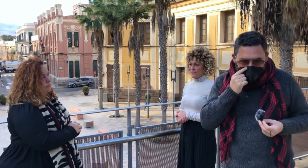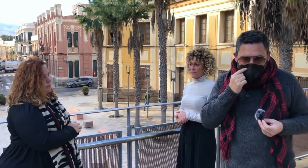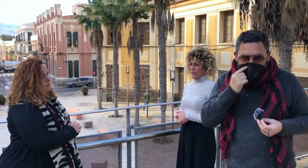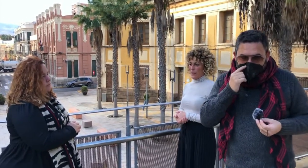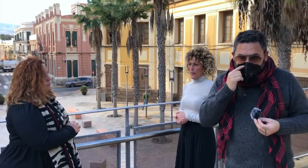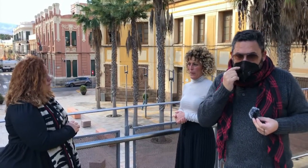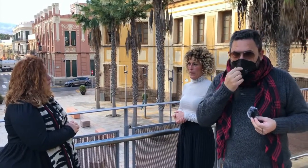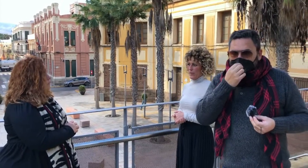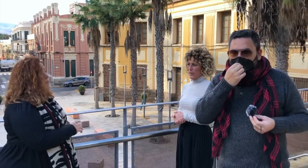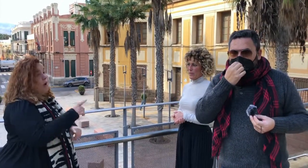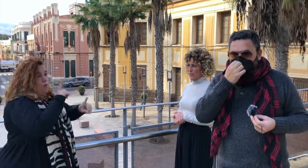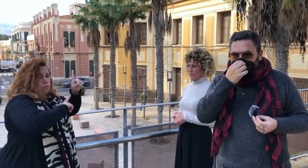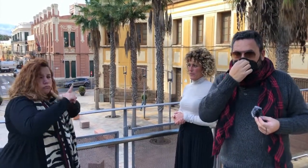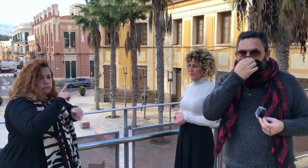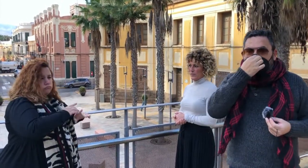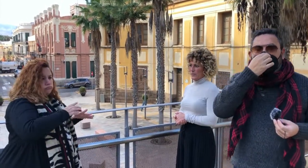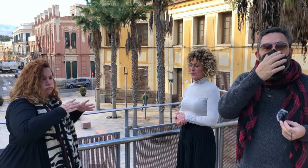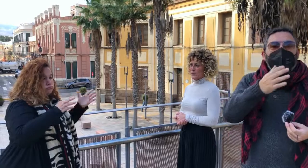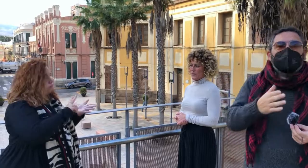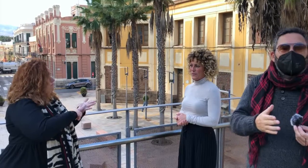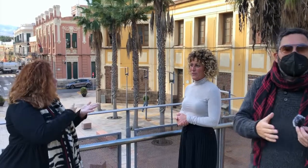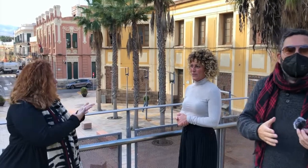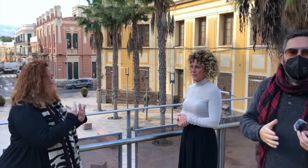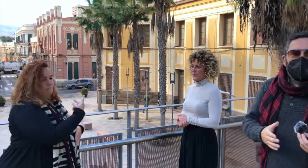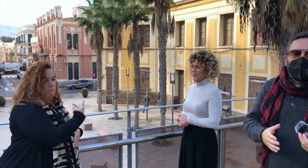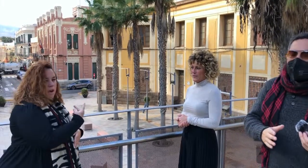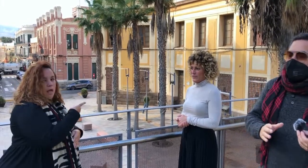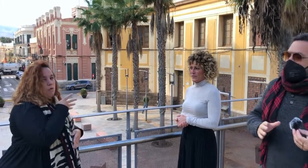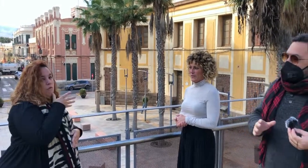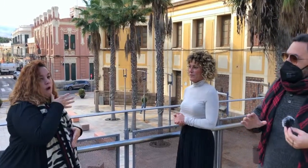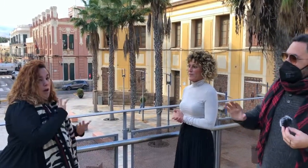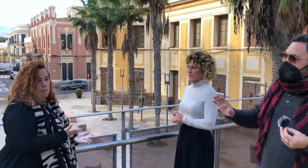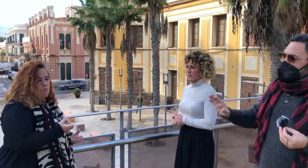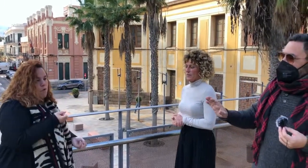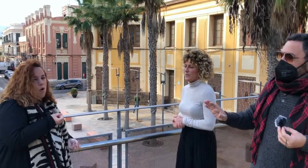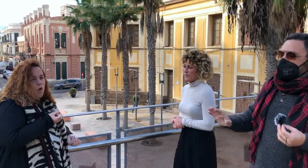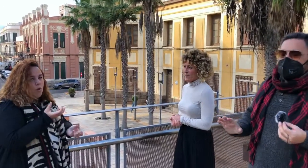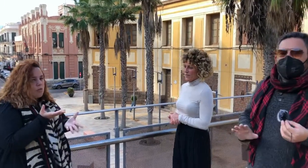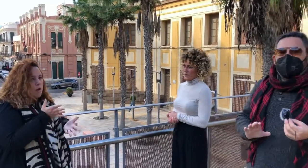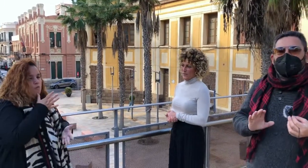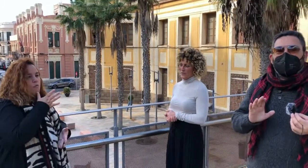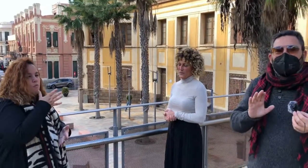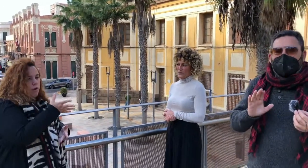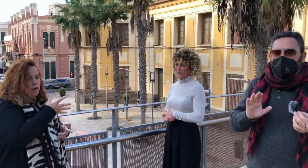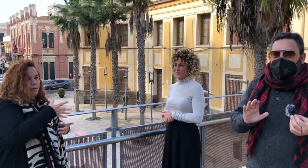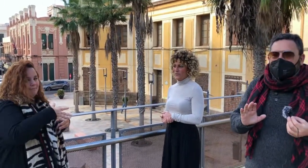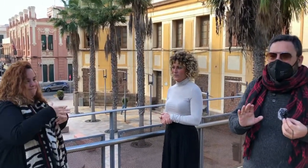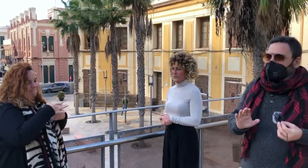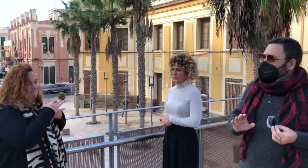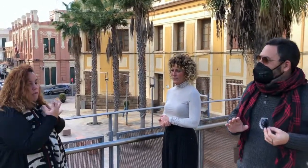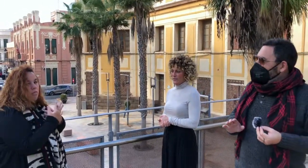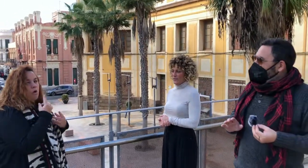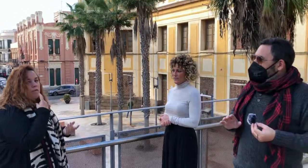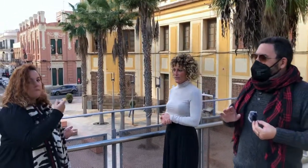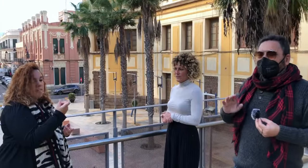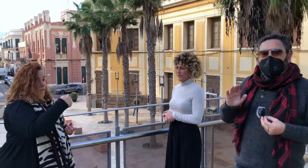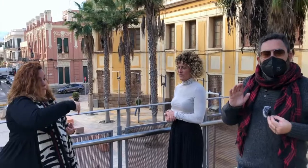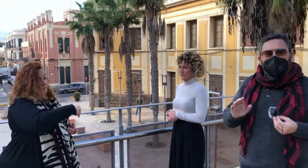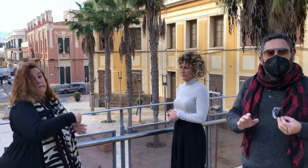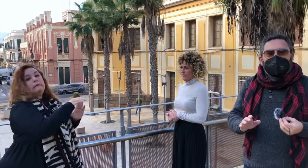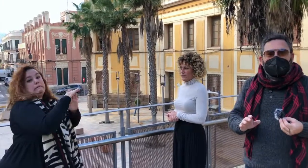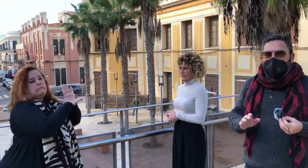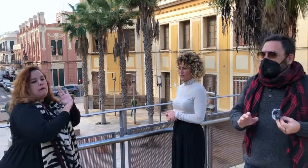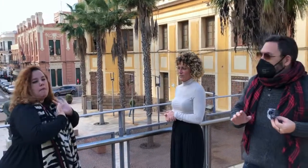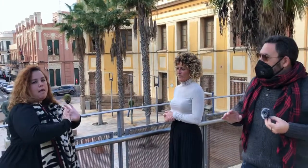están teniendo y que, bueno, venimos a contarles, ¿no? Nos vamos a poner, va a ser un programa especial. Yo voy